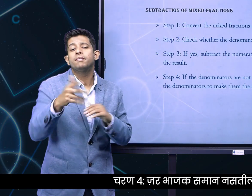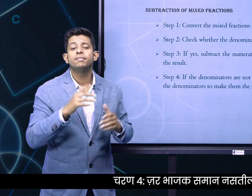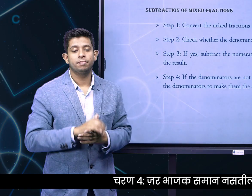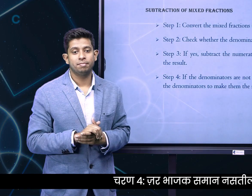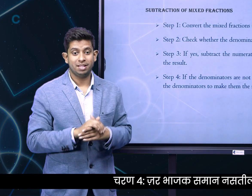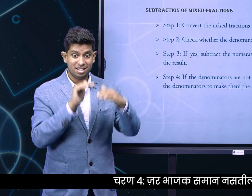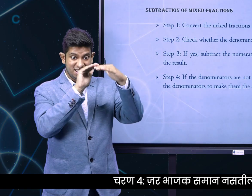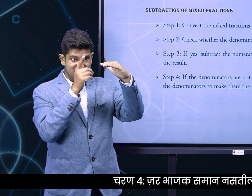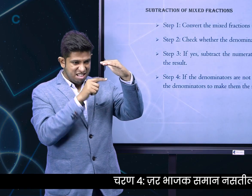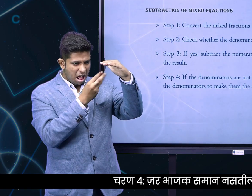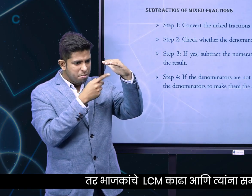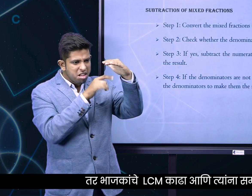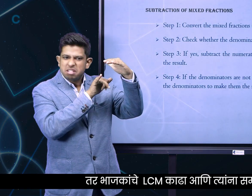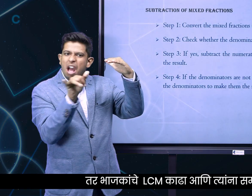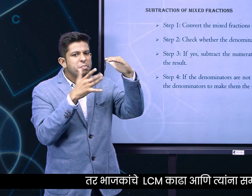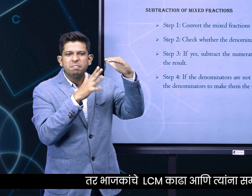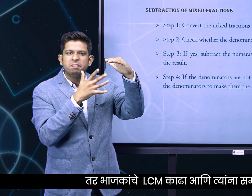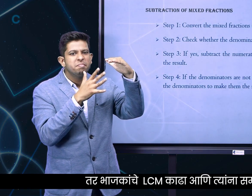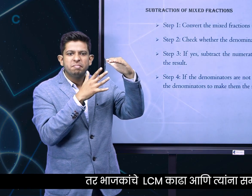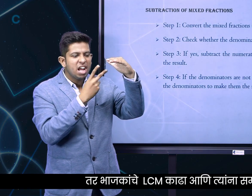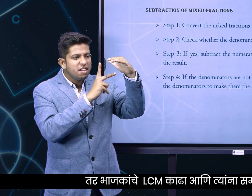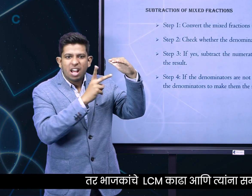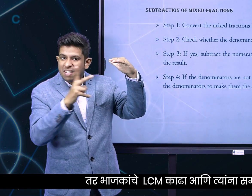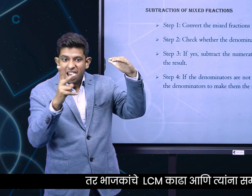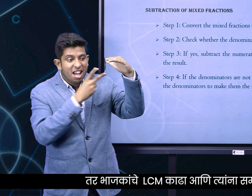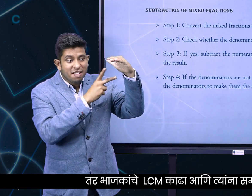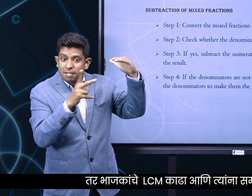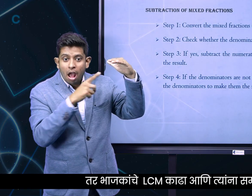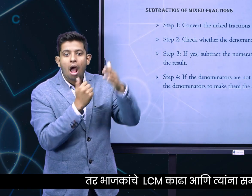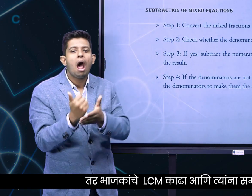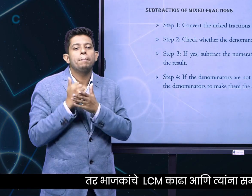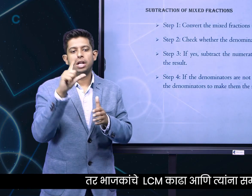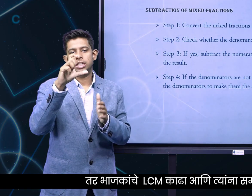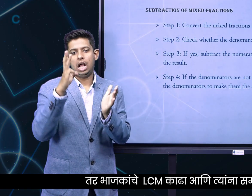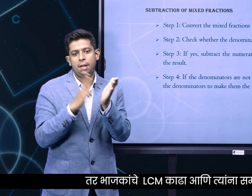जर भाजक समान नसतील तर भाजकांचे LCM काढा आणि त्यांना समान करा.